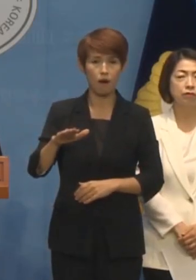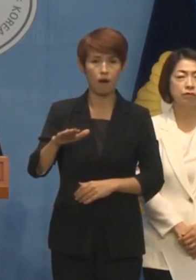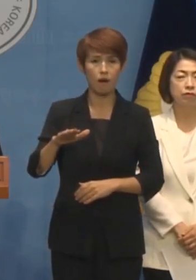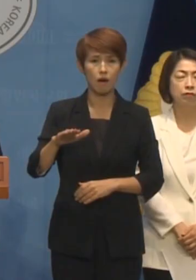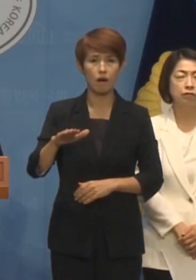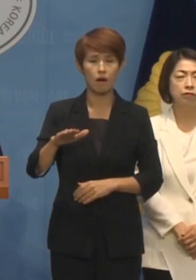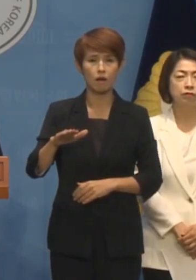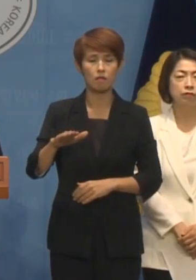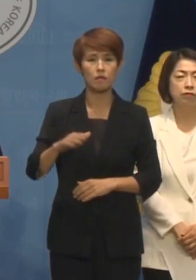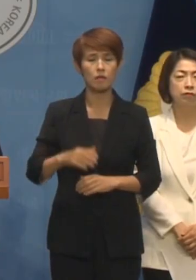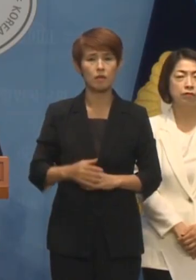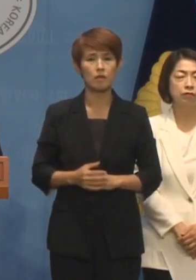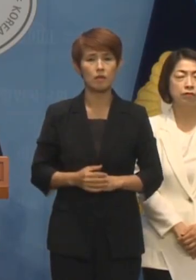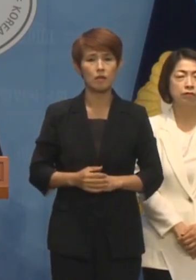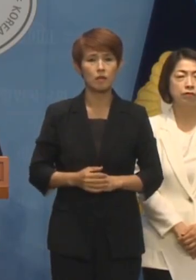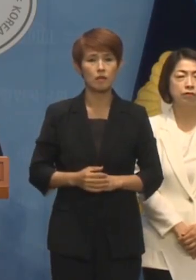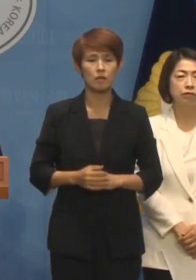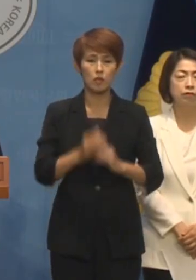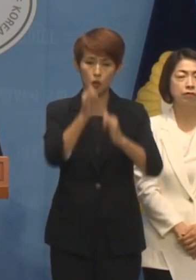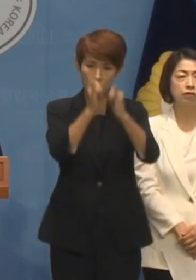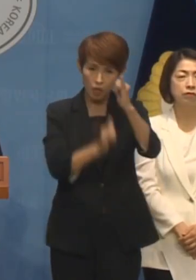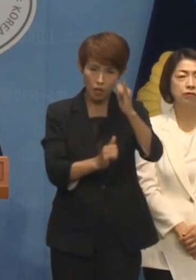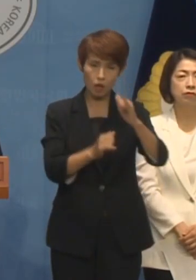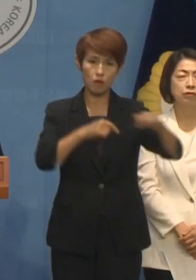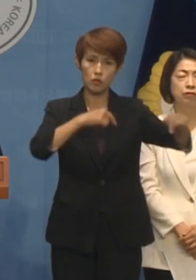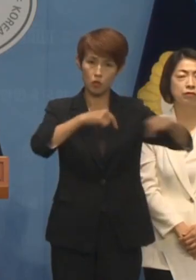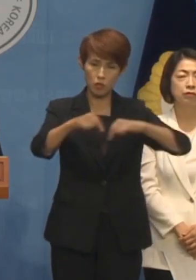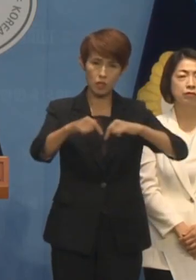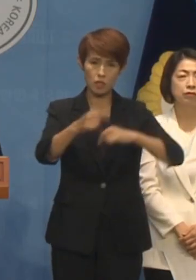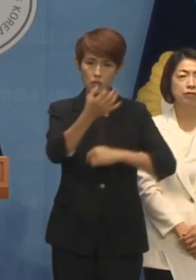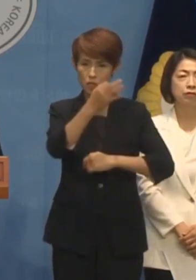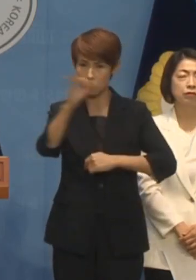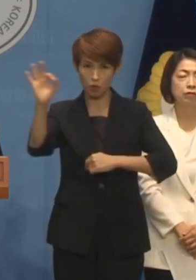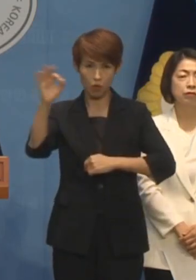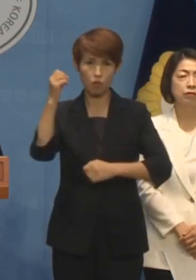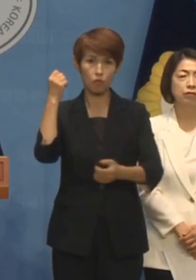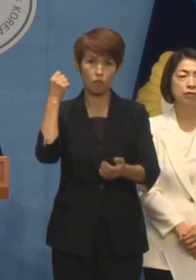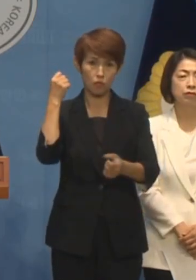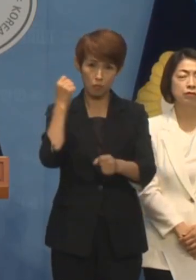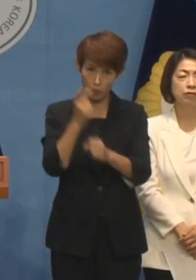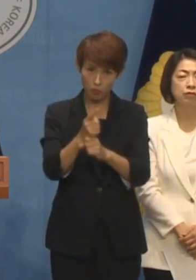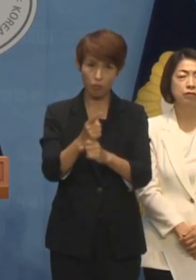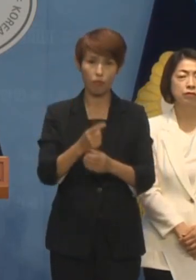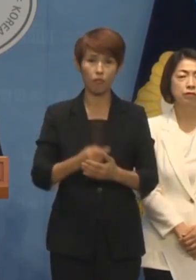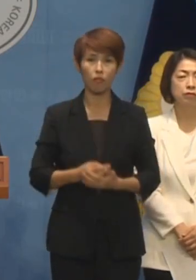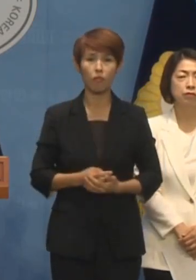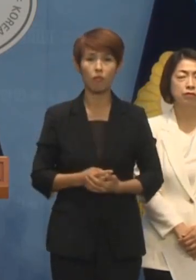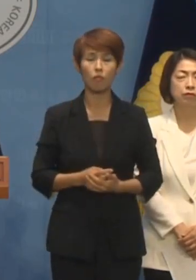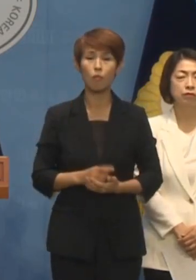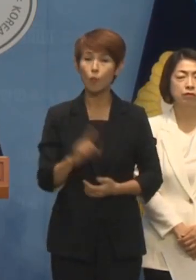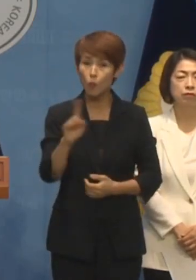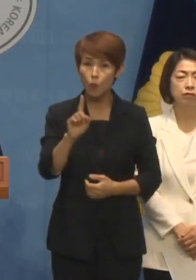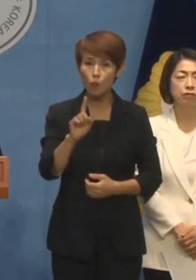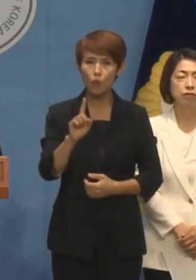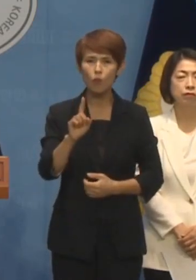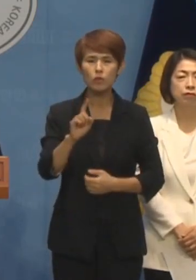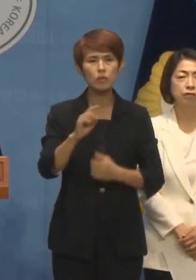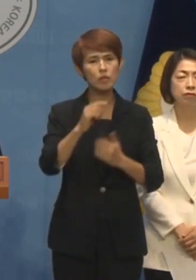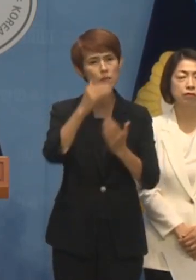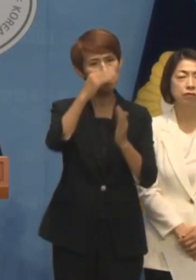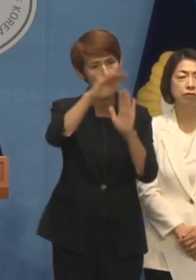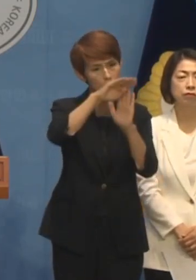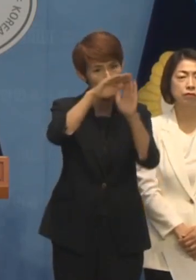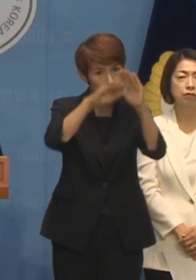역사적으로, 법적으로, 정치적으로 이미 결정이 된, 특히 보수 대통령에 의해서 결정이 된 사안들에 대해서도